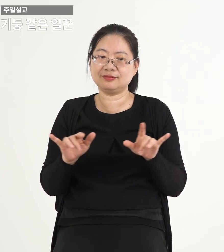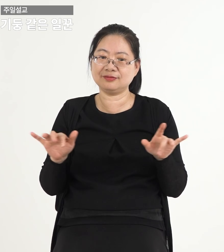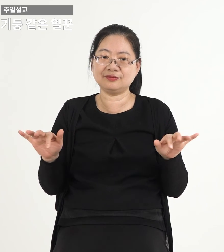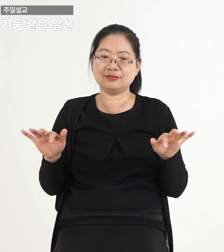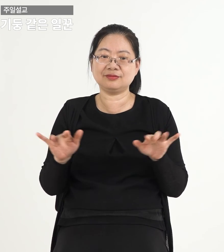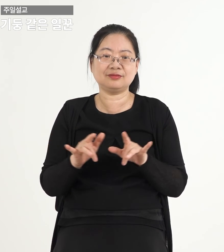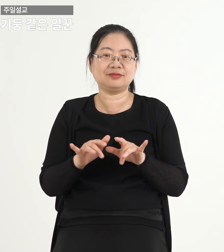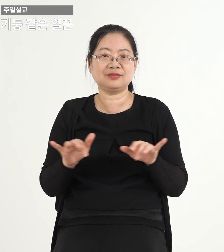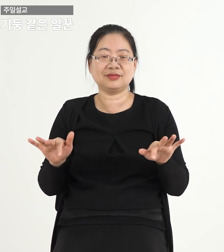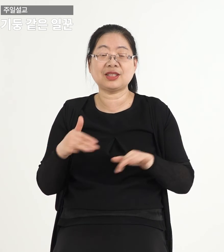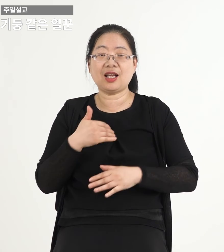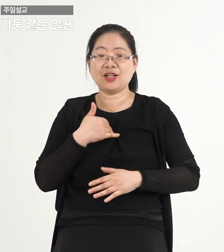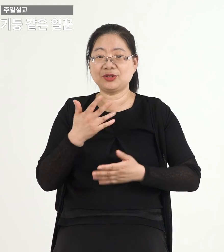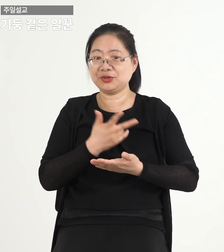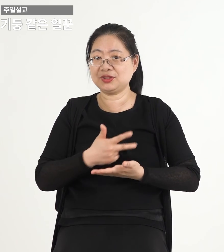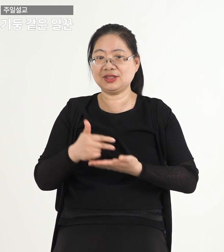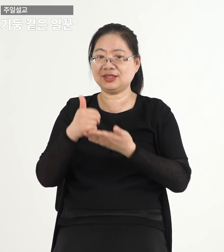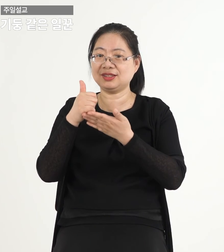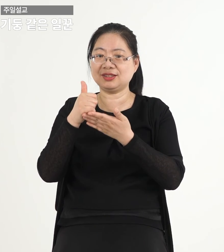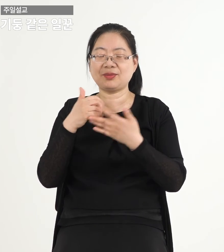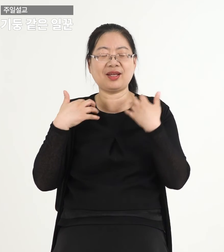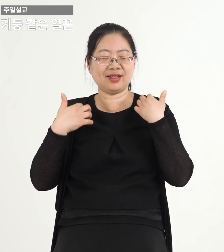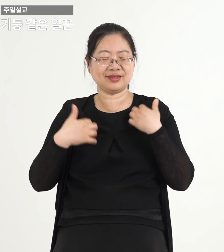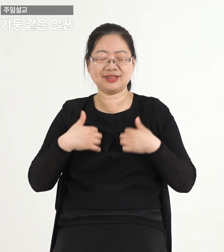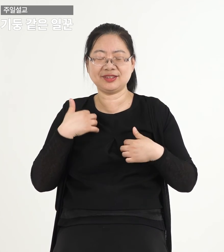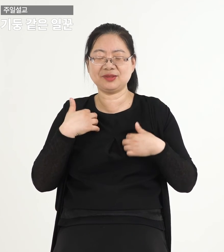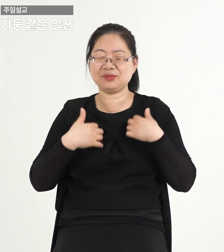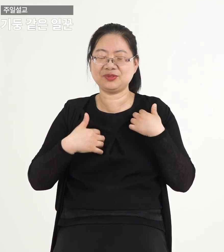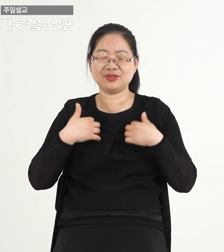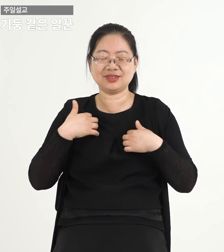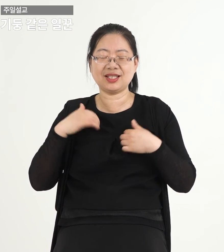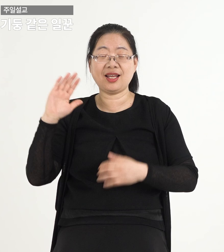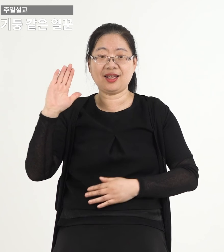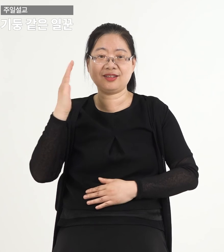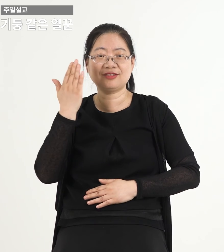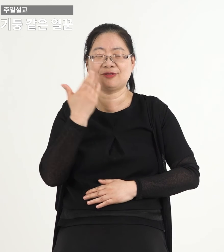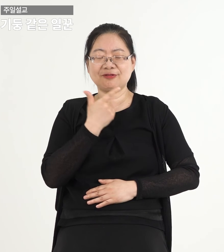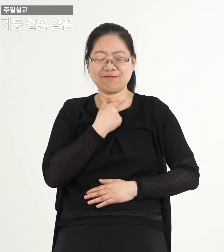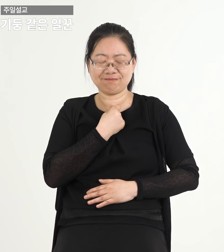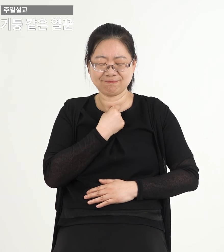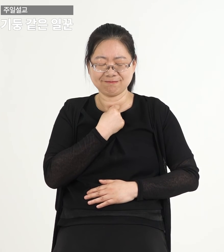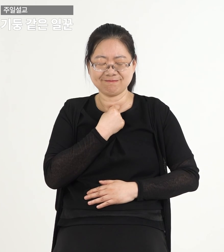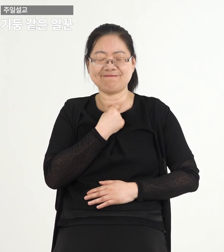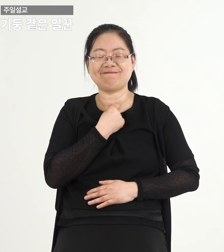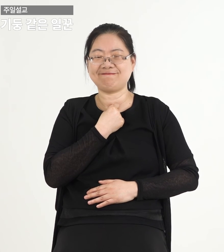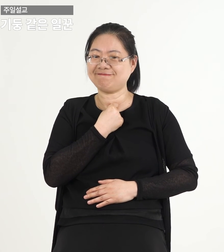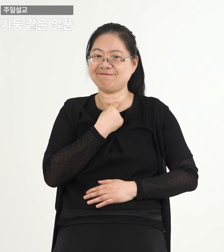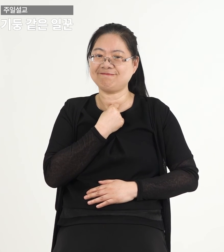나 주님의 기쁨 되기